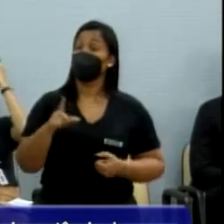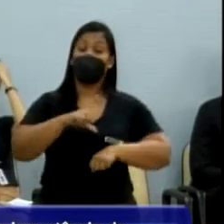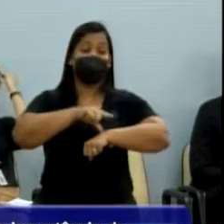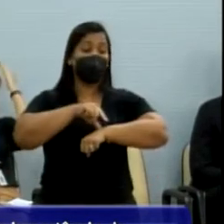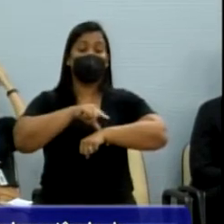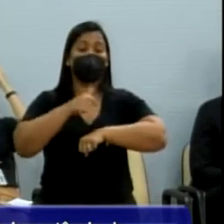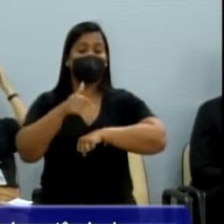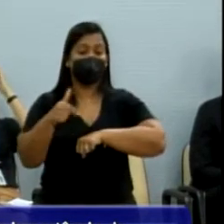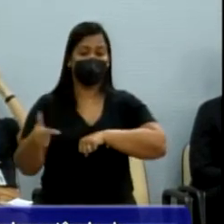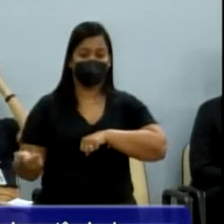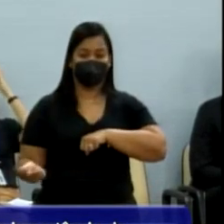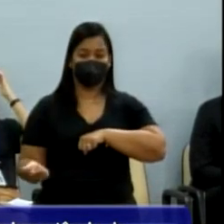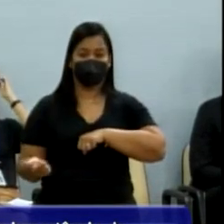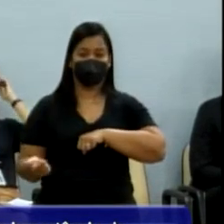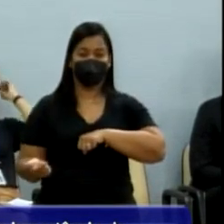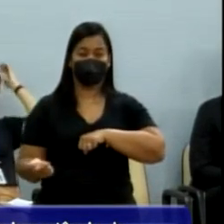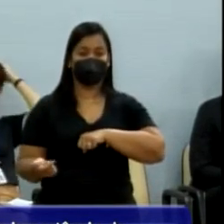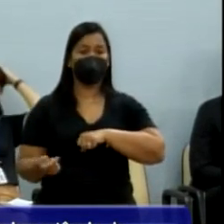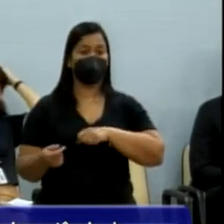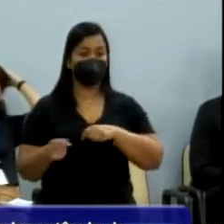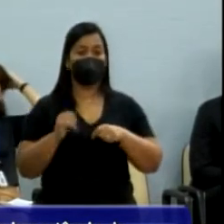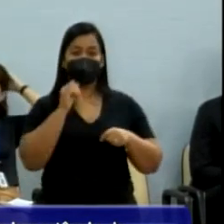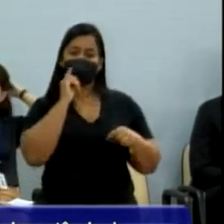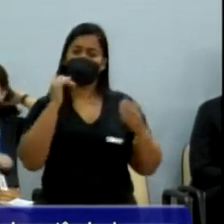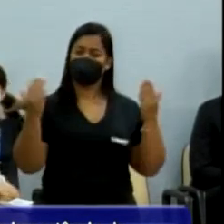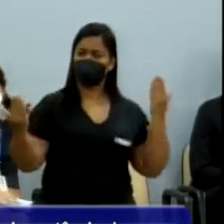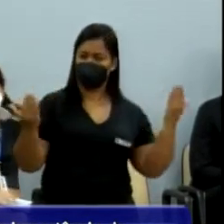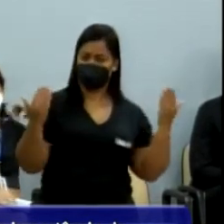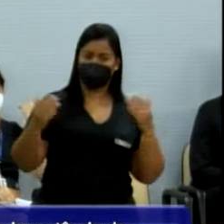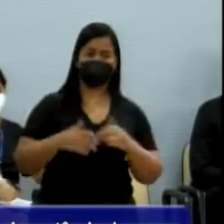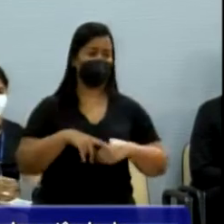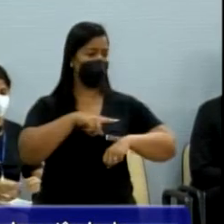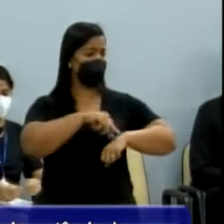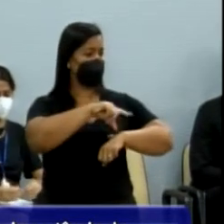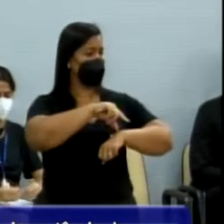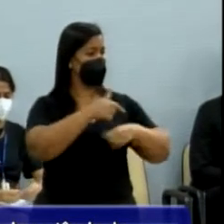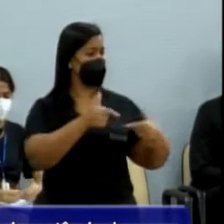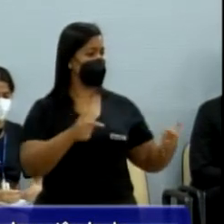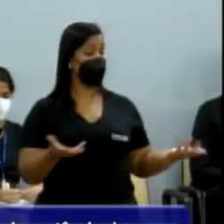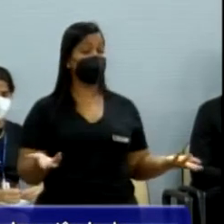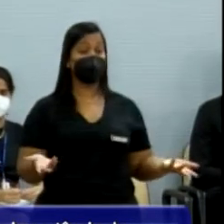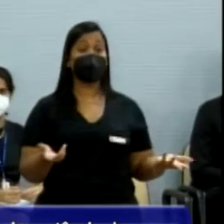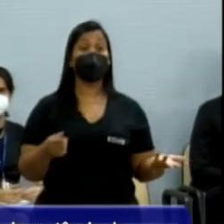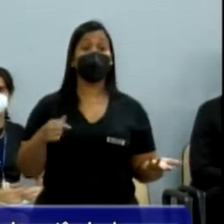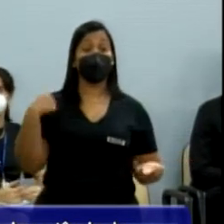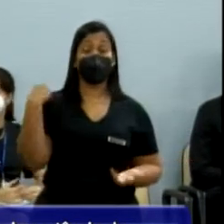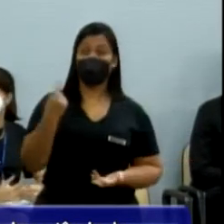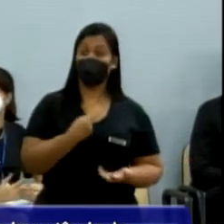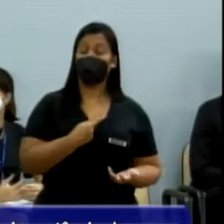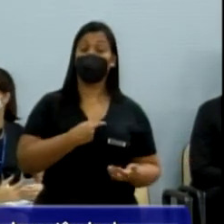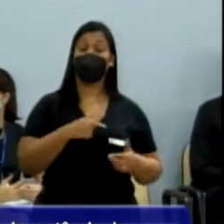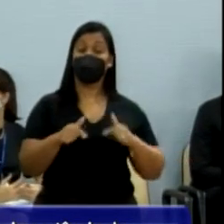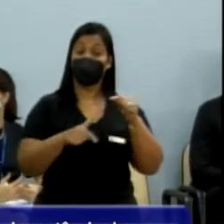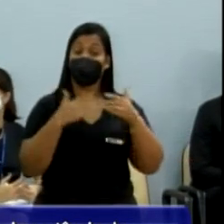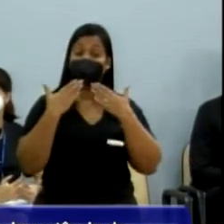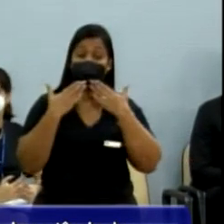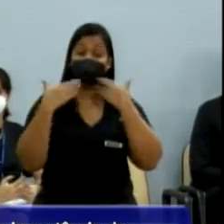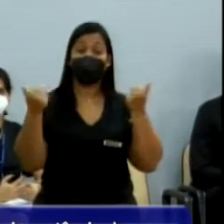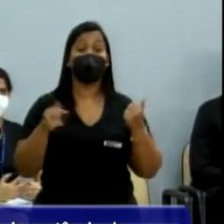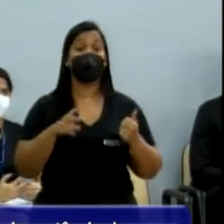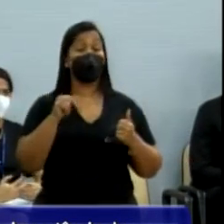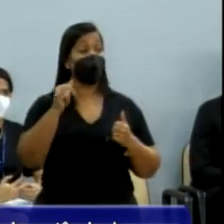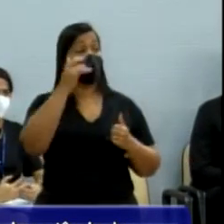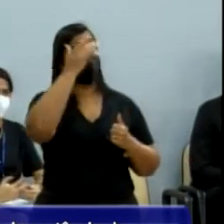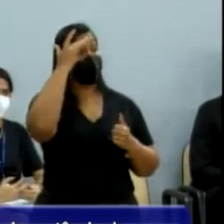não tem muito percalço, só para fazer um comparativo. E à medida que o nosso serviço melhora, vai atrair